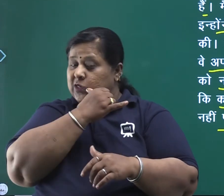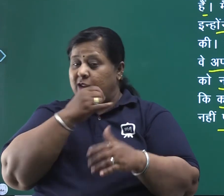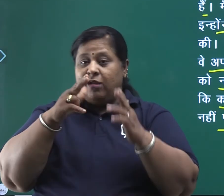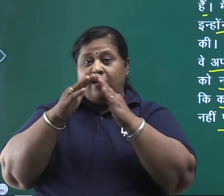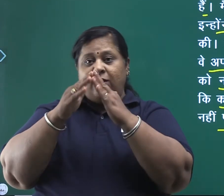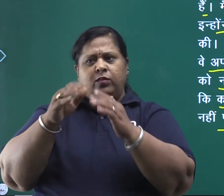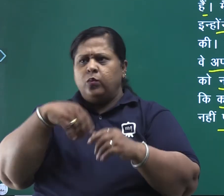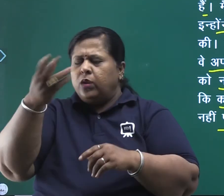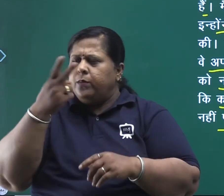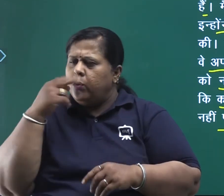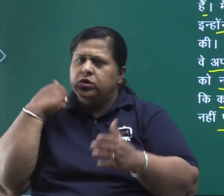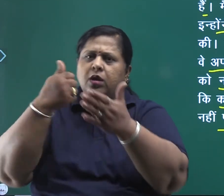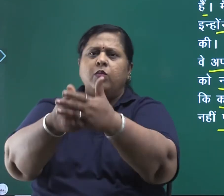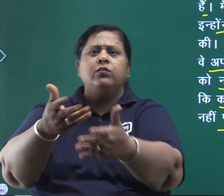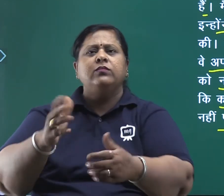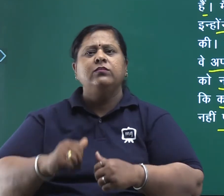हूं।